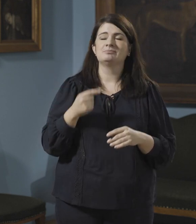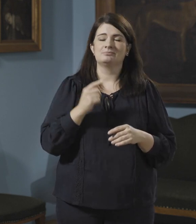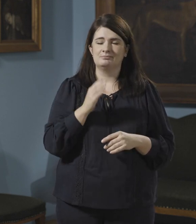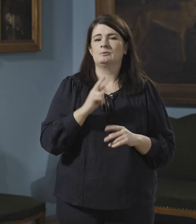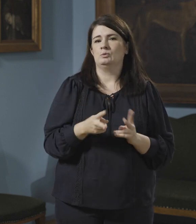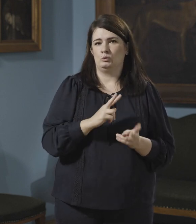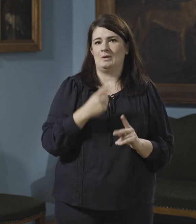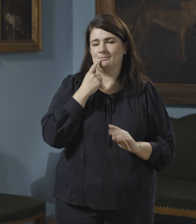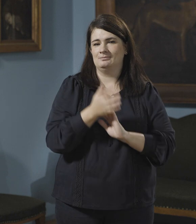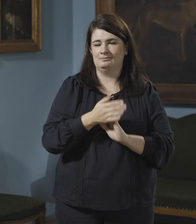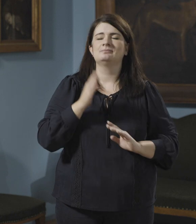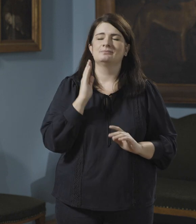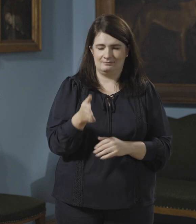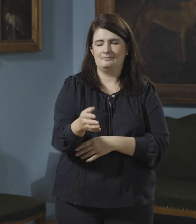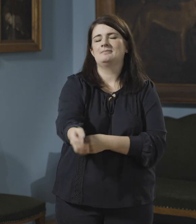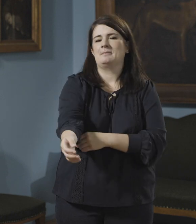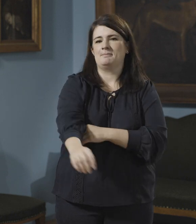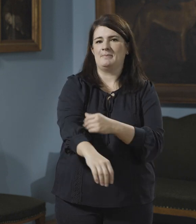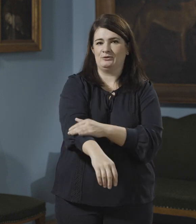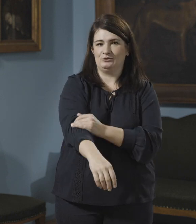wizytę, a postaramy się pomóc.